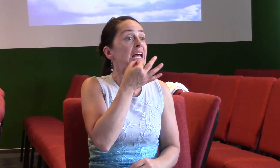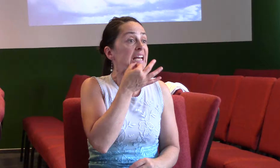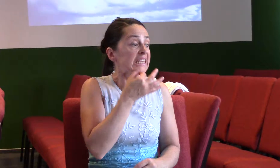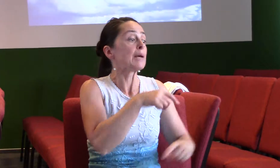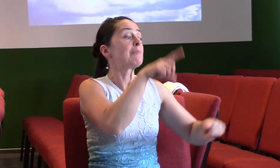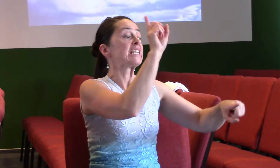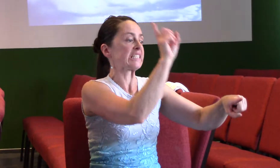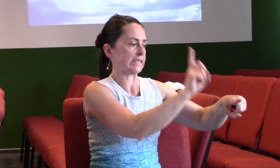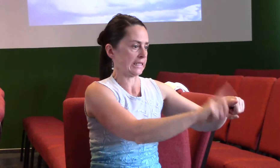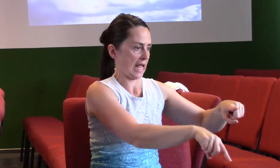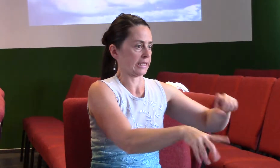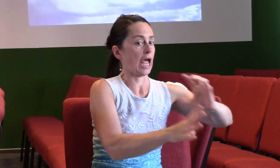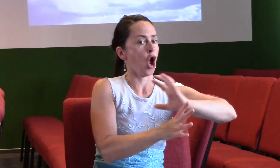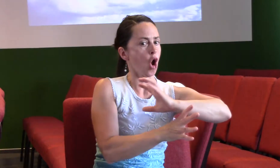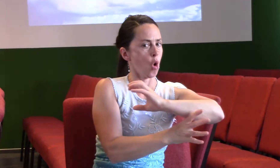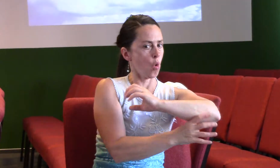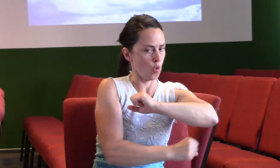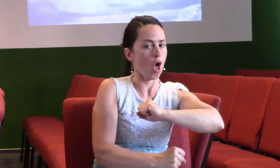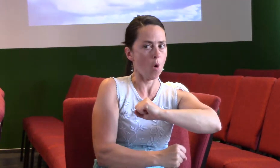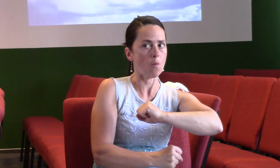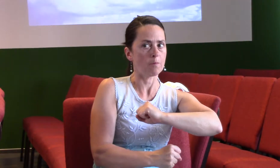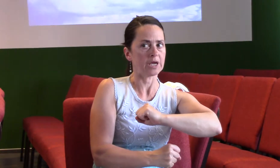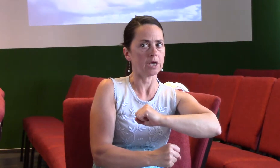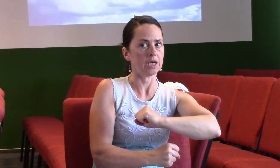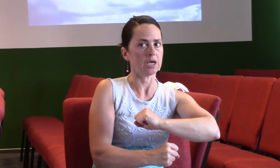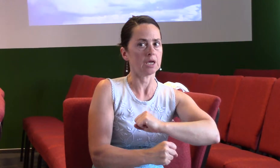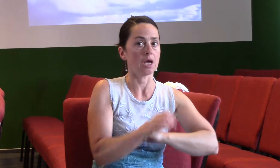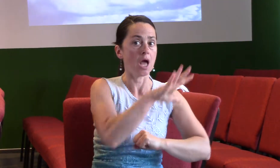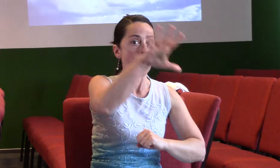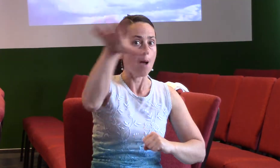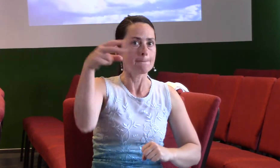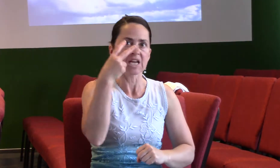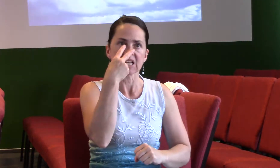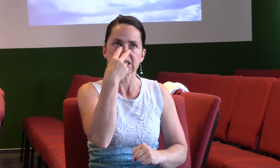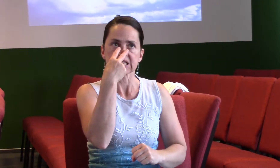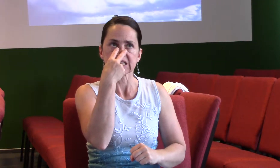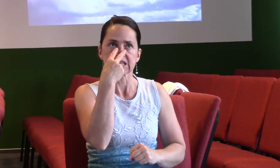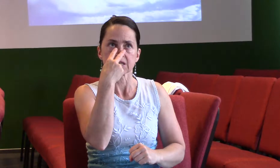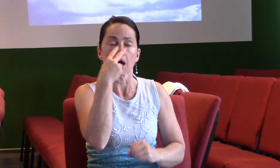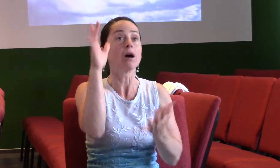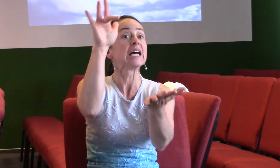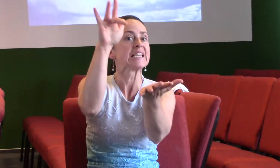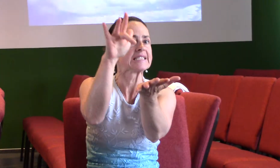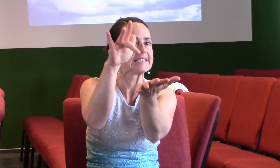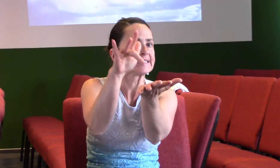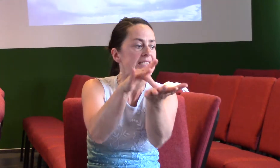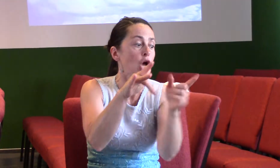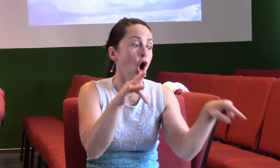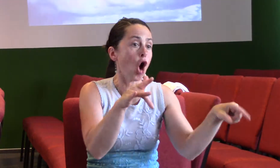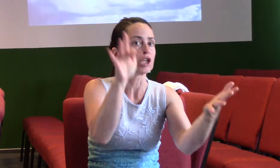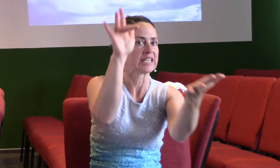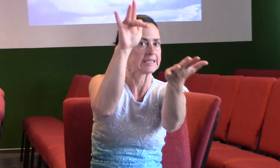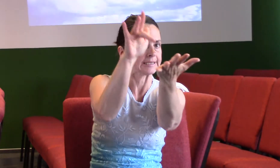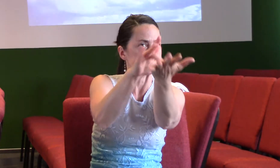se v našem životě uskuteční. když je nám uloupen cíl naší víry, musíme se naučit jednu